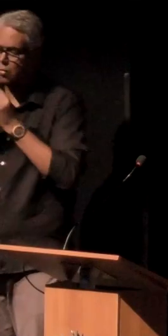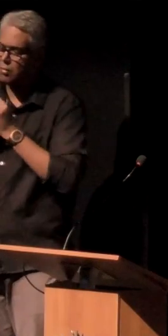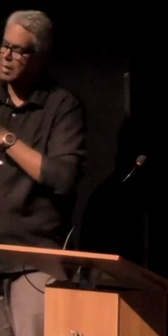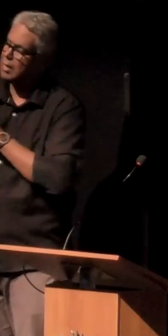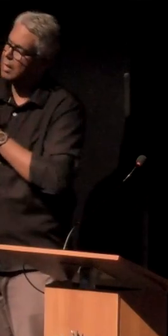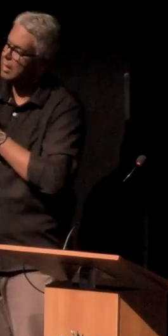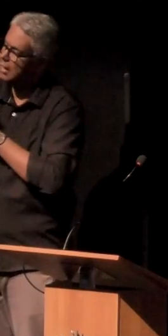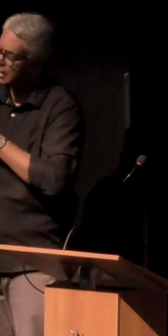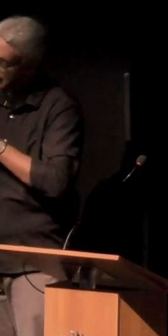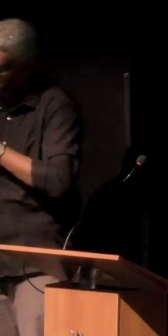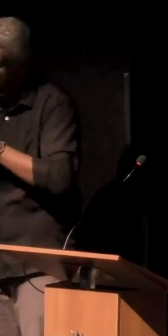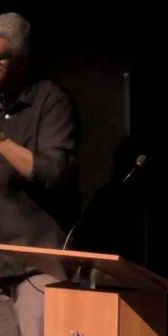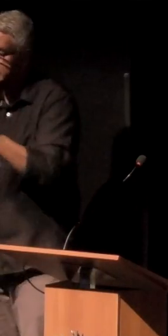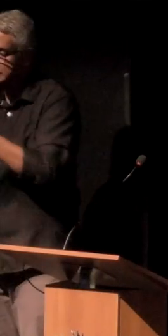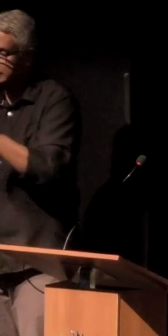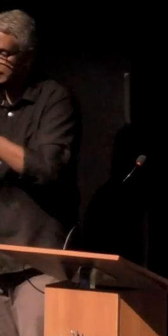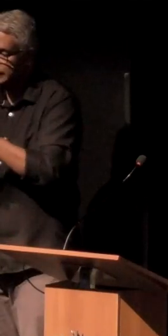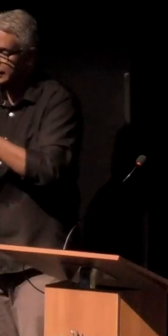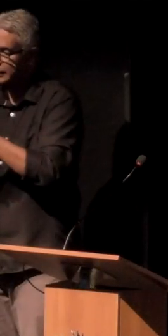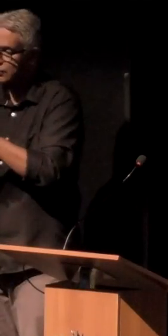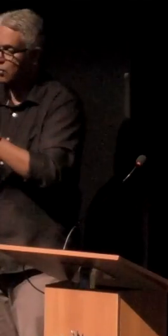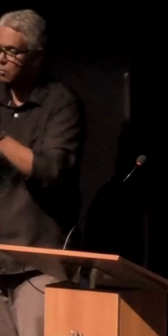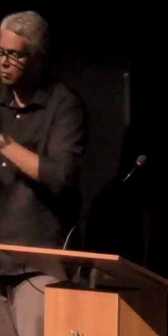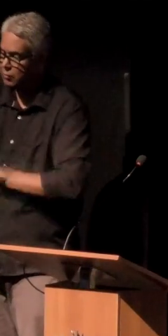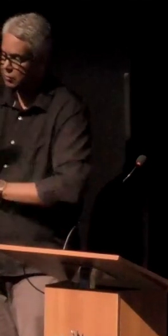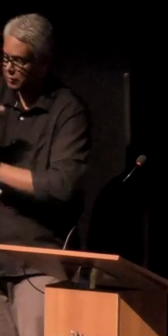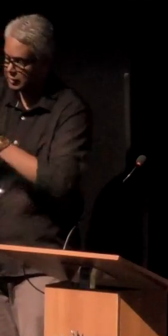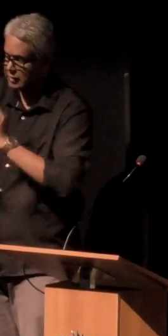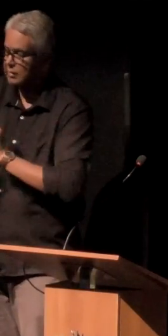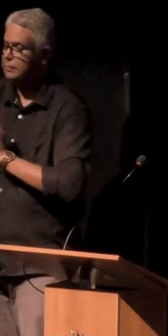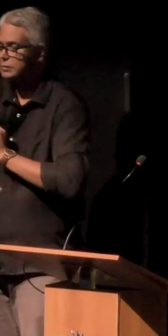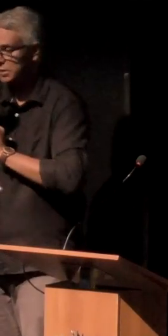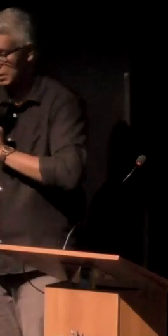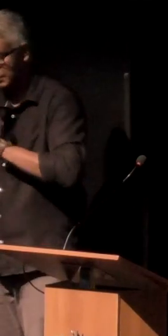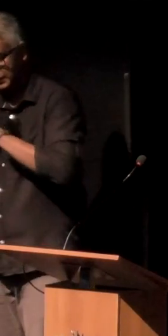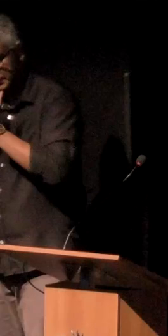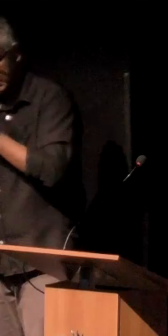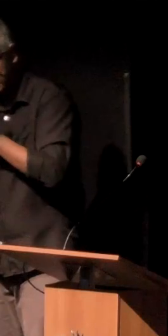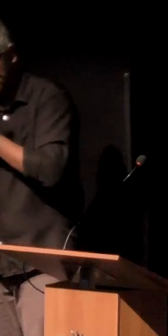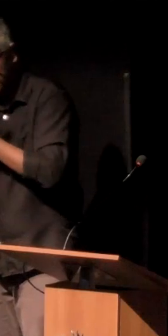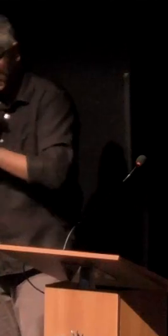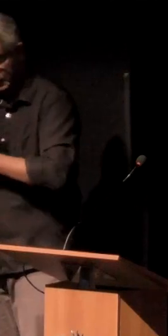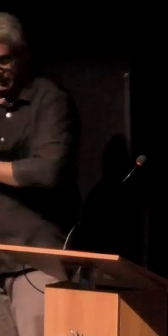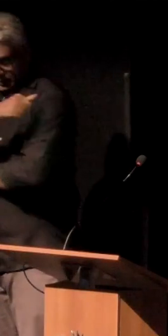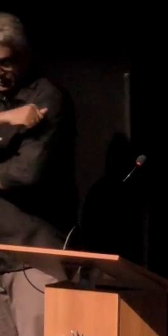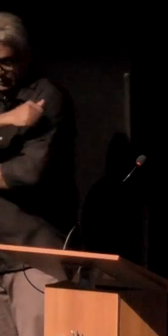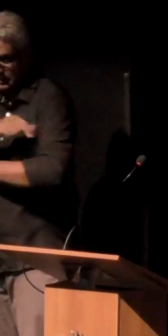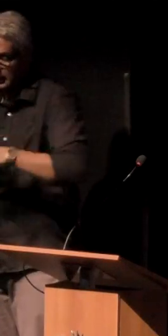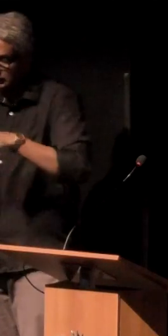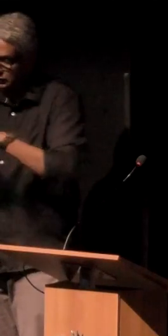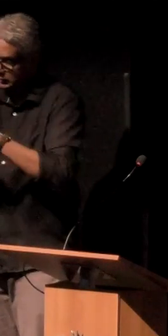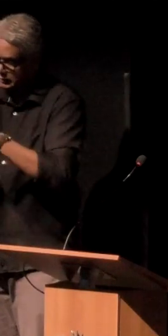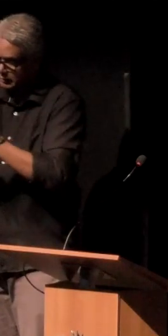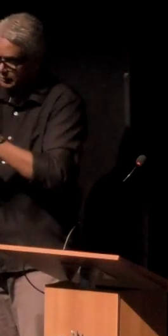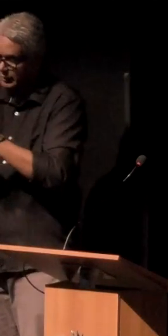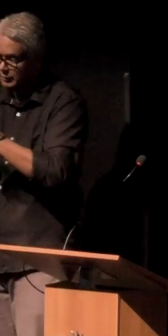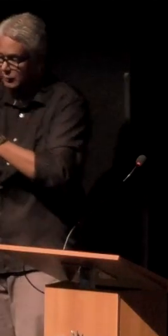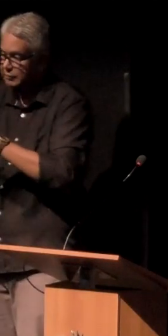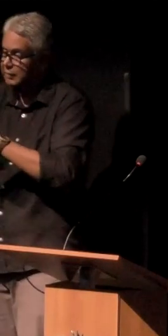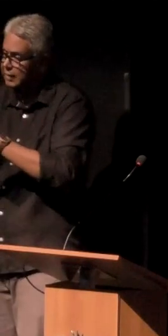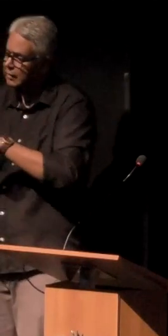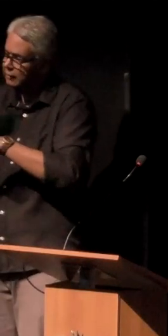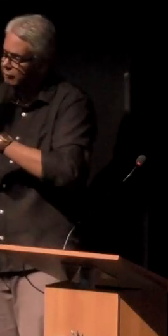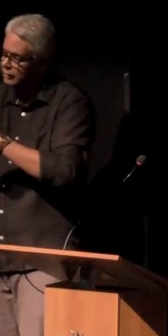com o TSE carioca o programa sódio na escola aqui da cidade também né a gente tá fazendo uma atividade que mais para frente eu vou